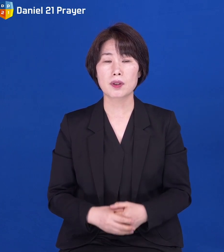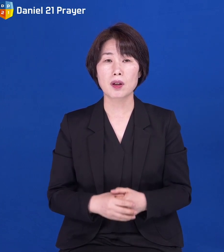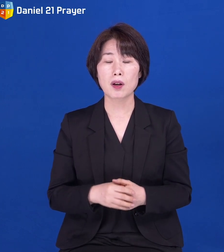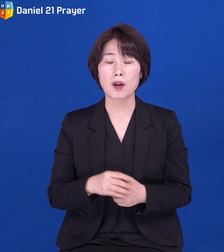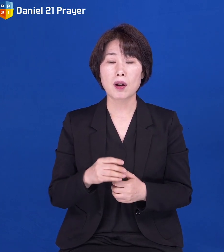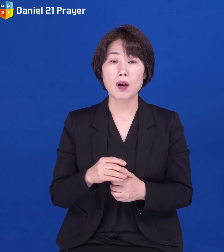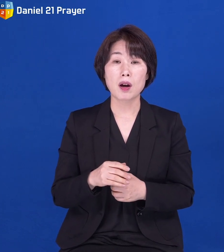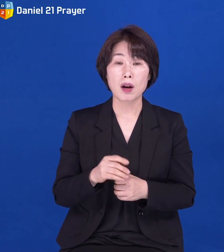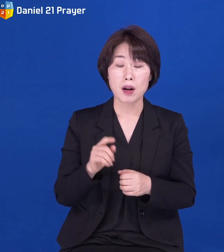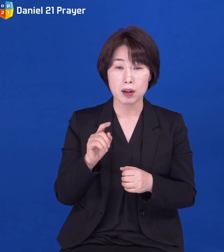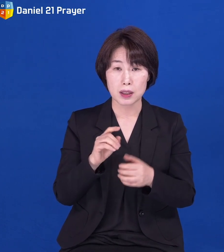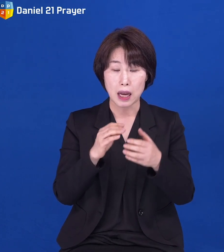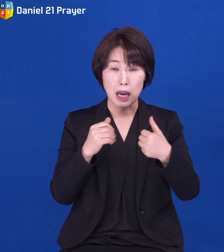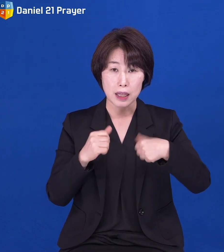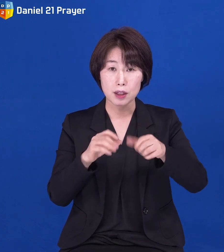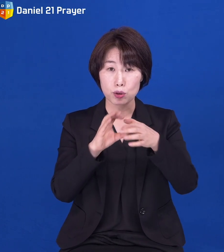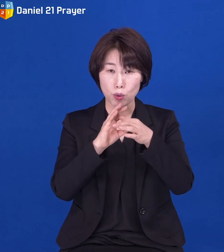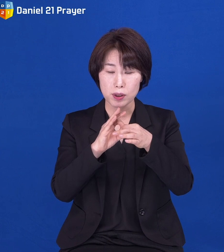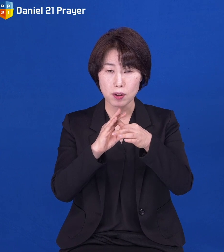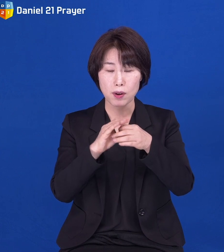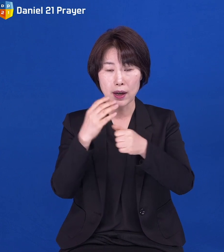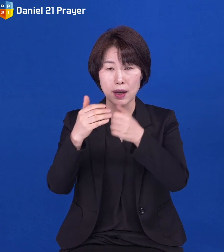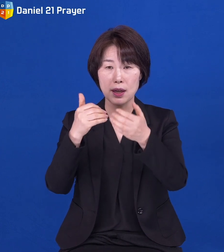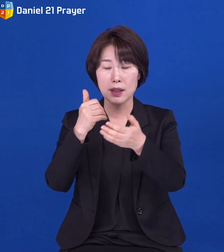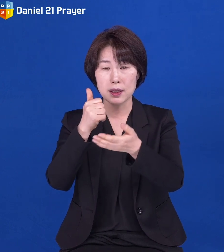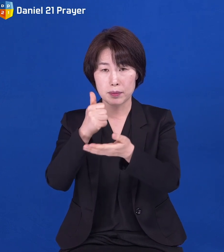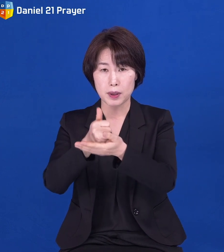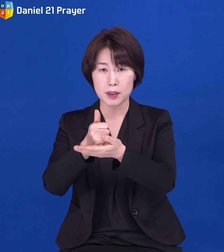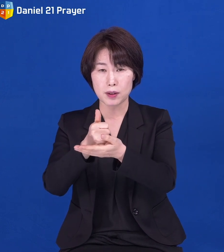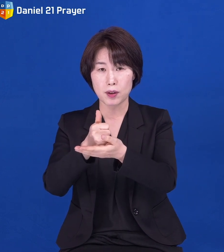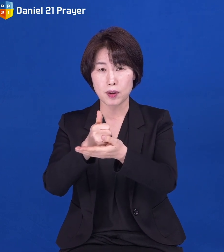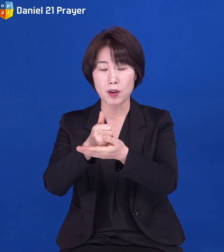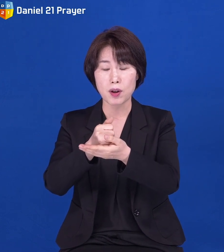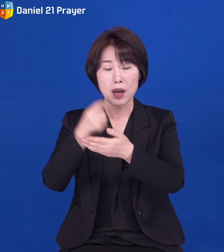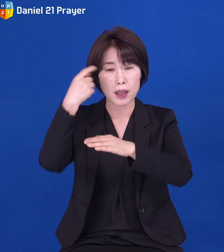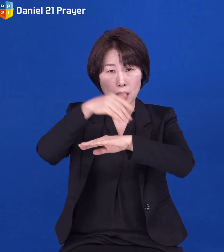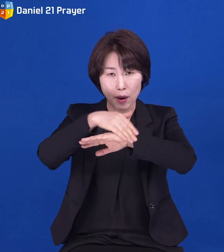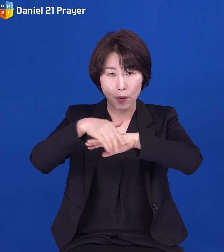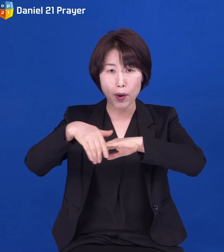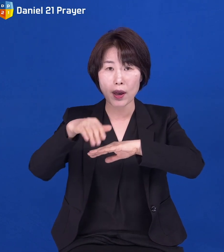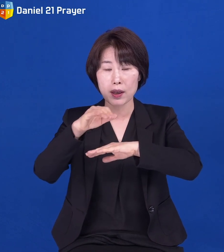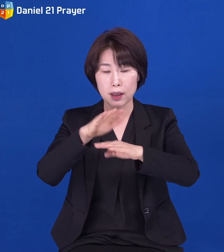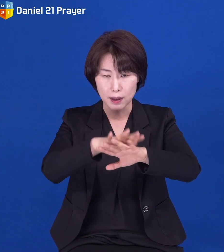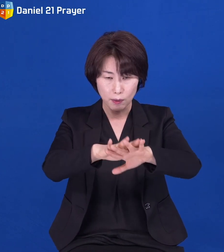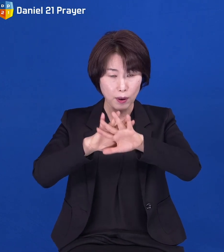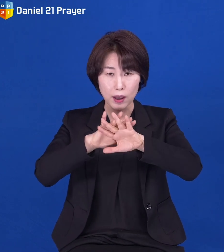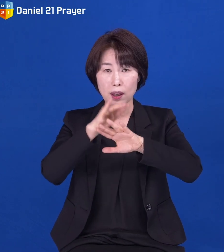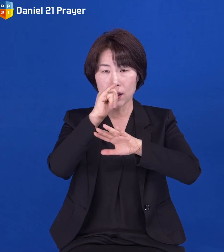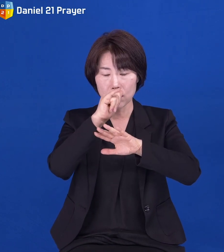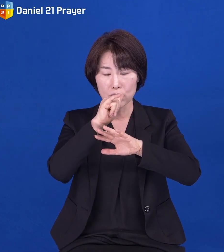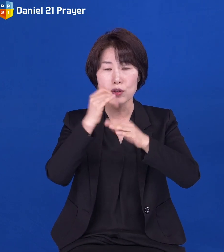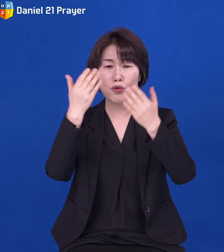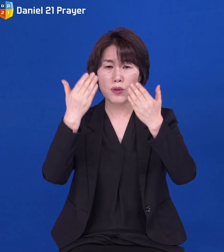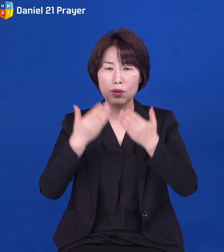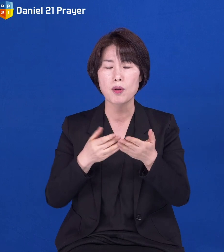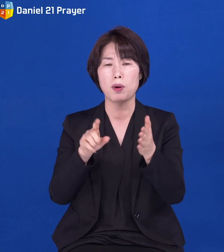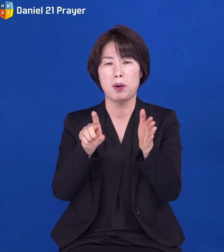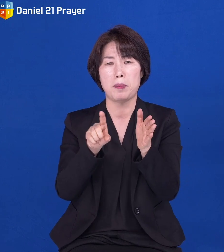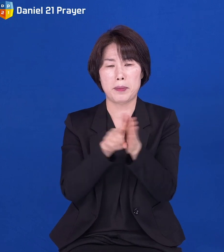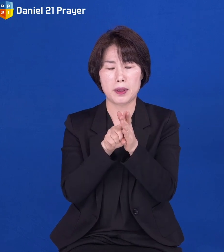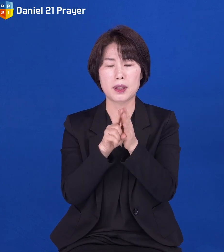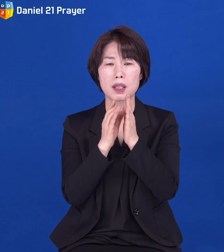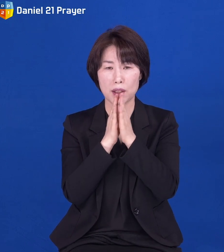저희 미니를 통해서 뭔가 계획하신 일을 꼭 하나님께서 저한테 주셨던 기적처럼 저희 미니한테도 꼭 주실 거라고 믿는다고 하면서 맨날 그렇게